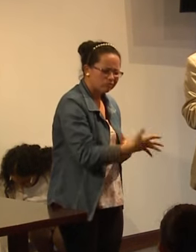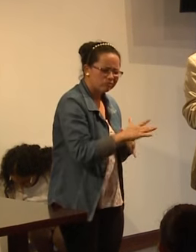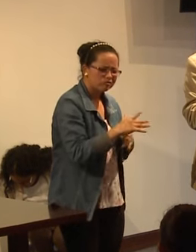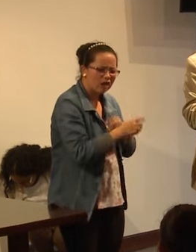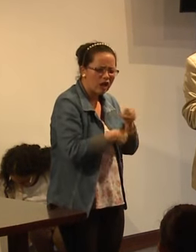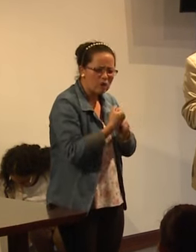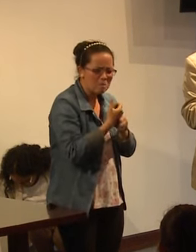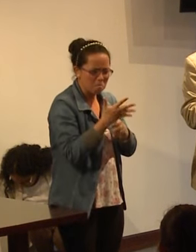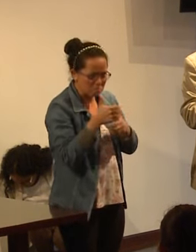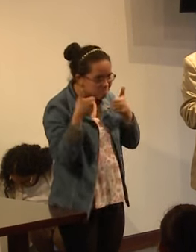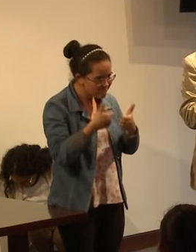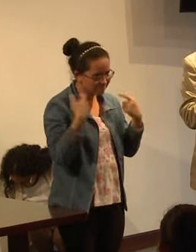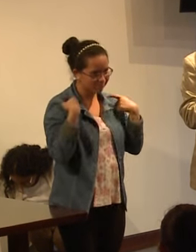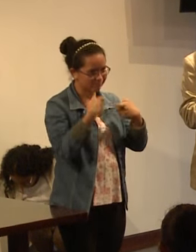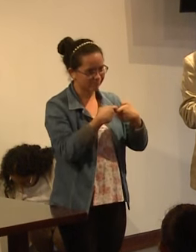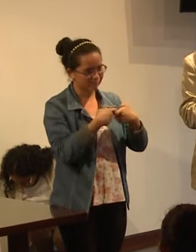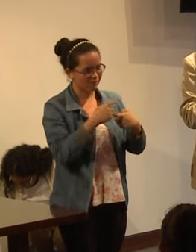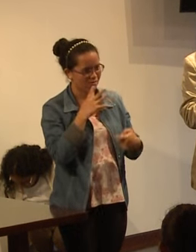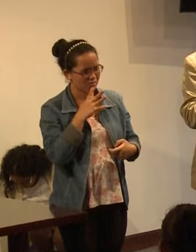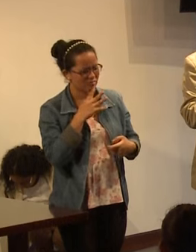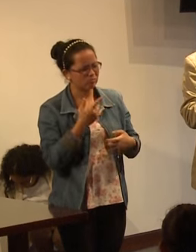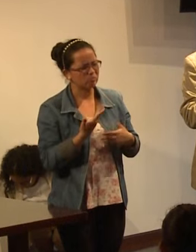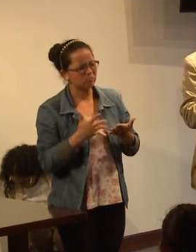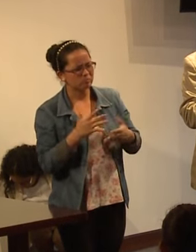el español?